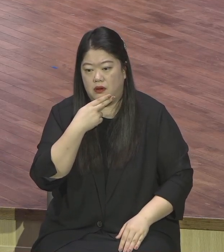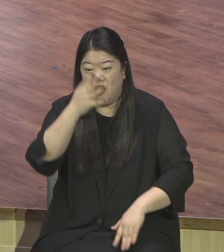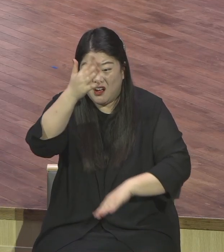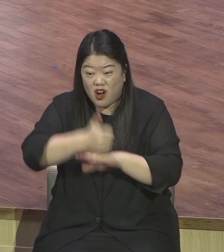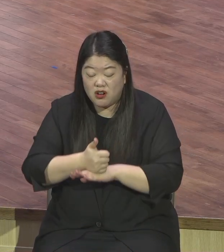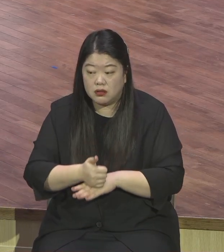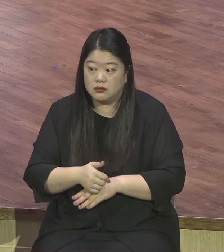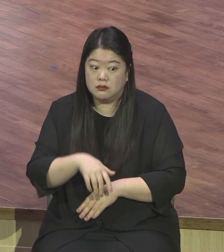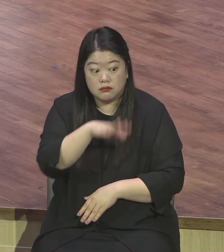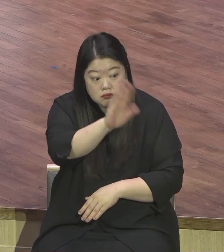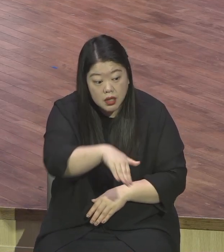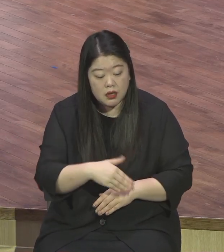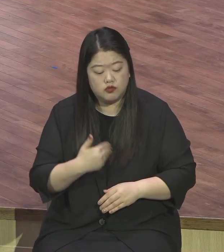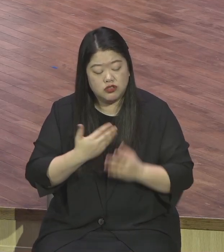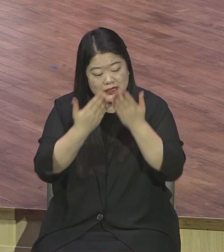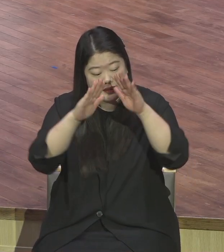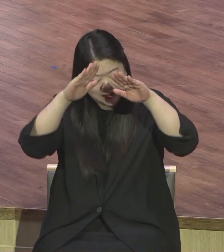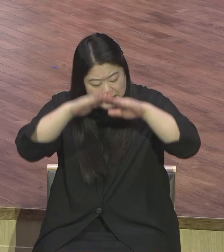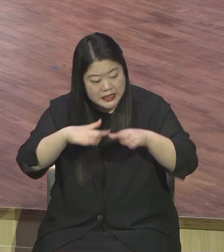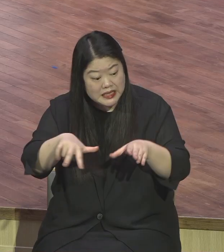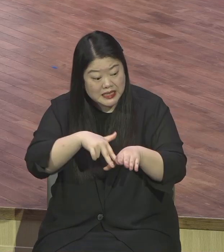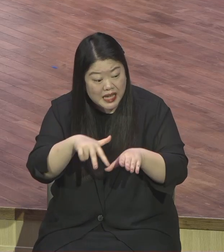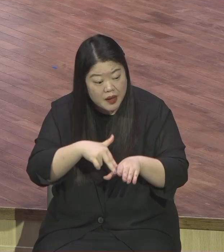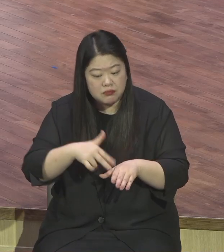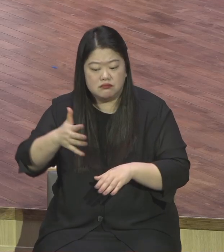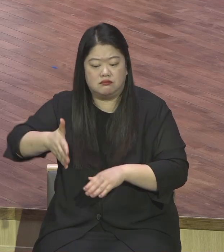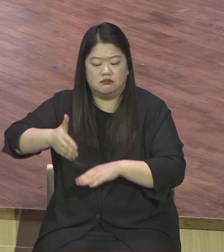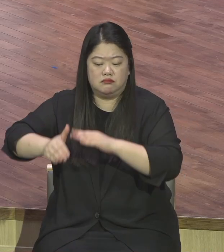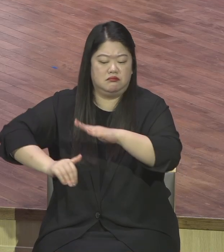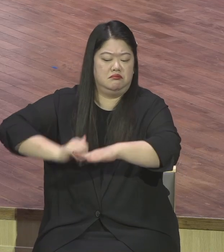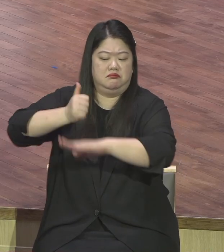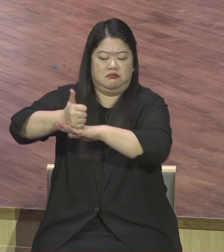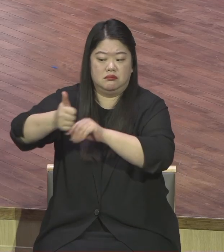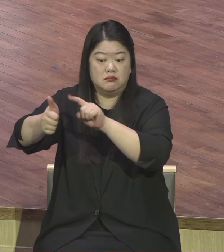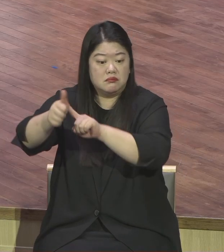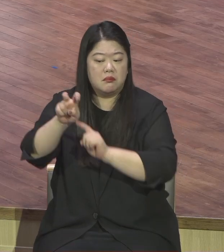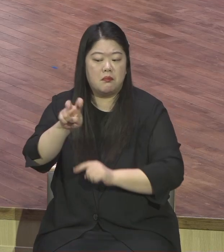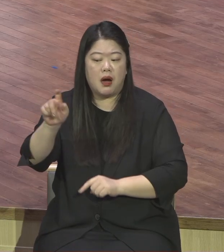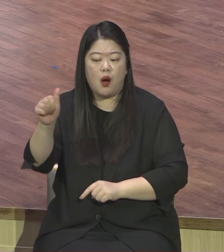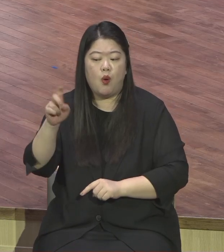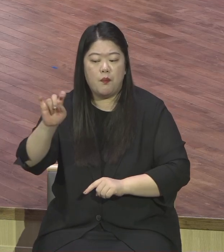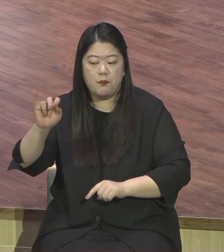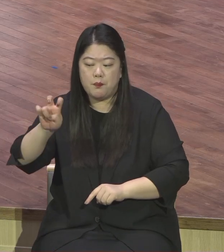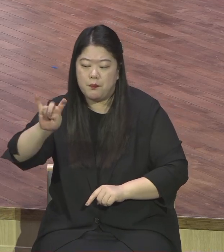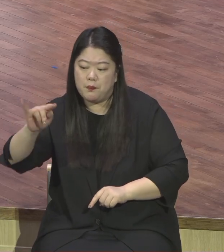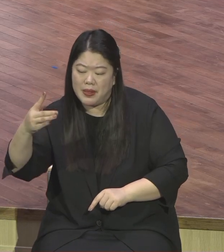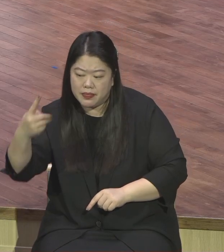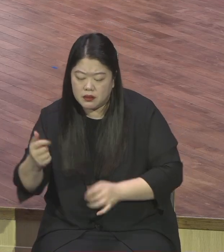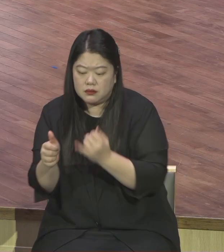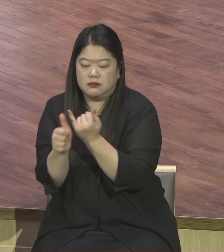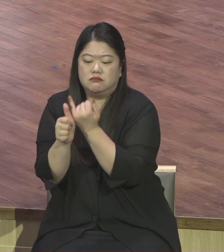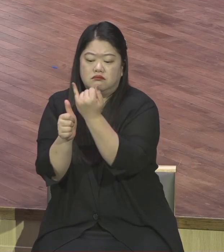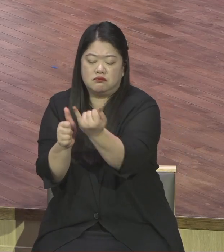뭐 여성에 대한 이 인권만 아니고 탈레반은 모든 예술,